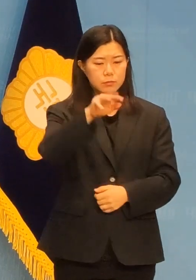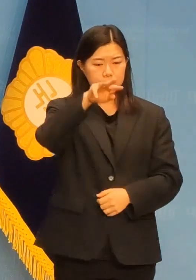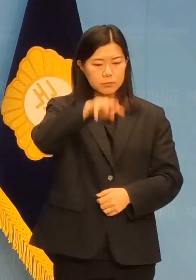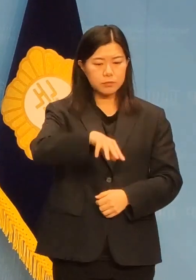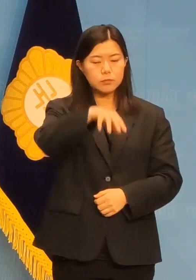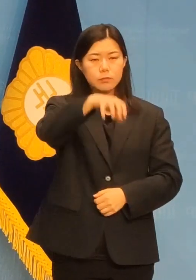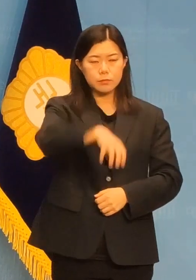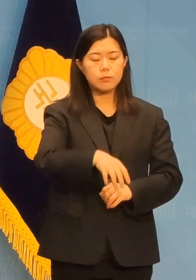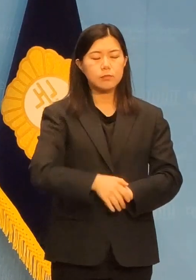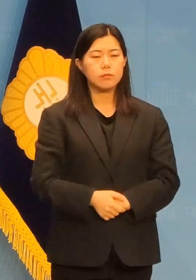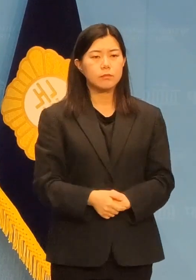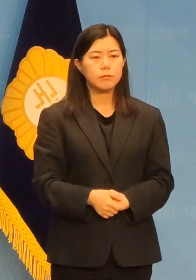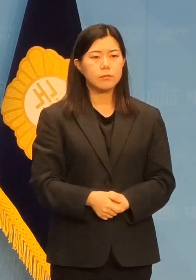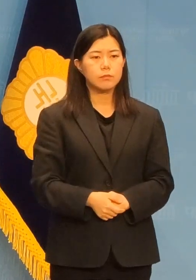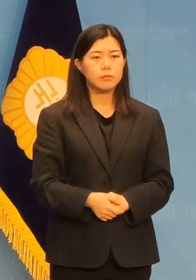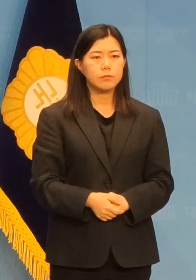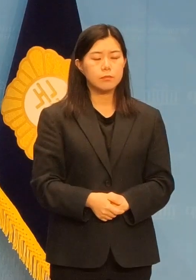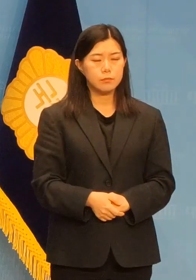컨벤션 센터에서